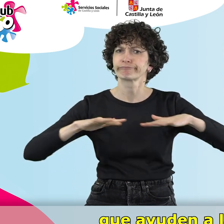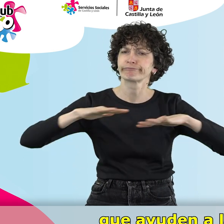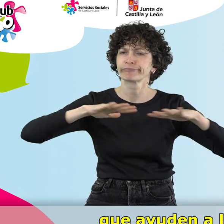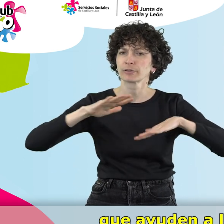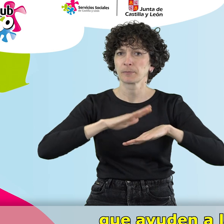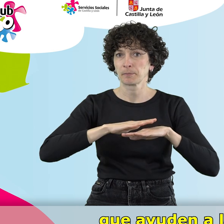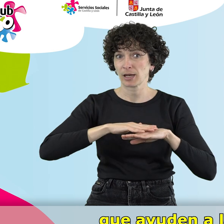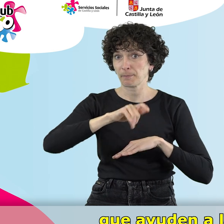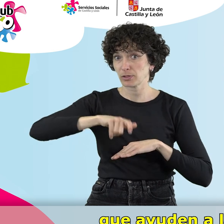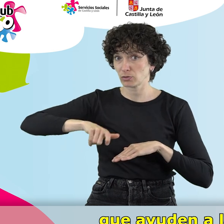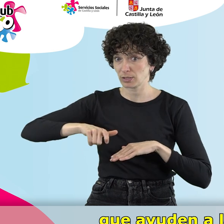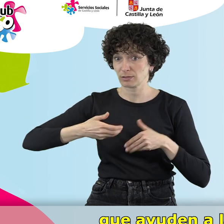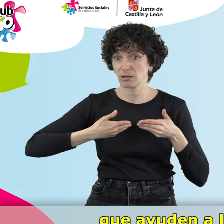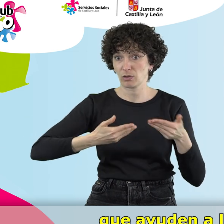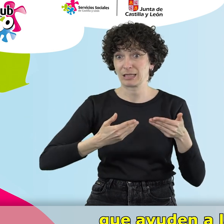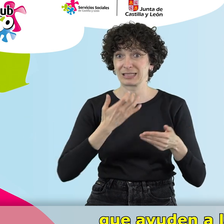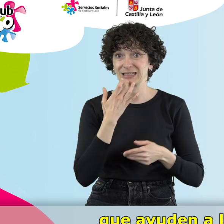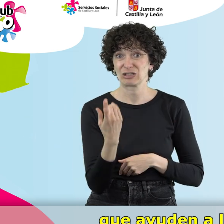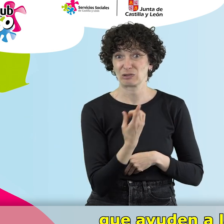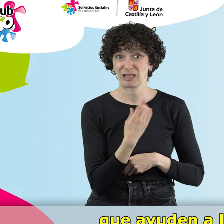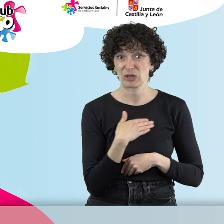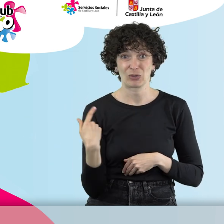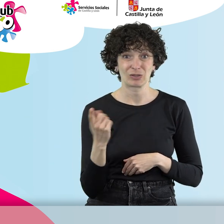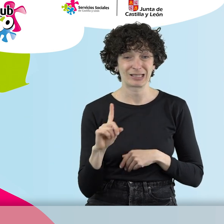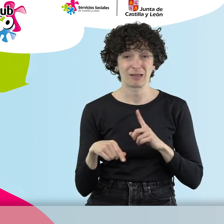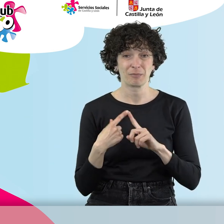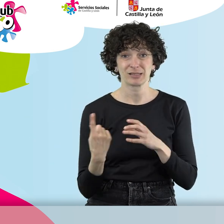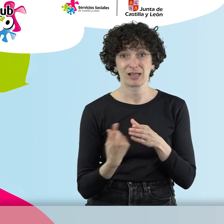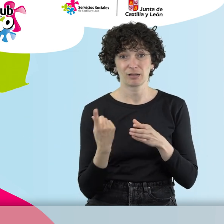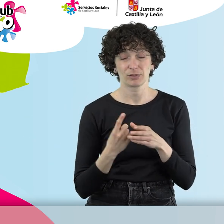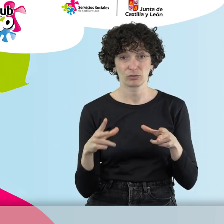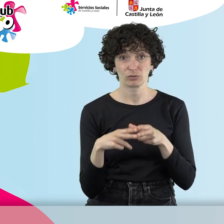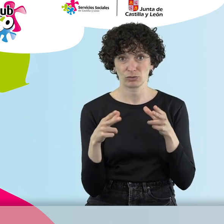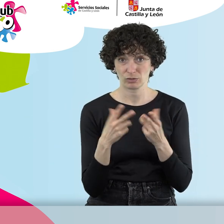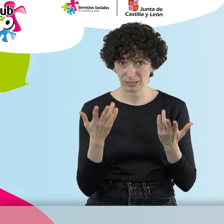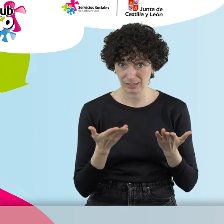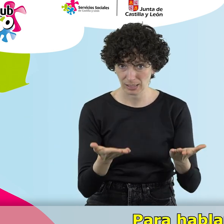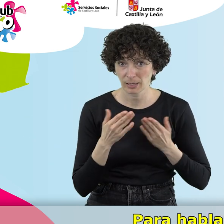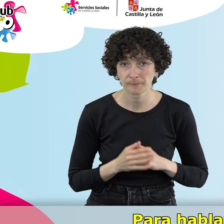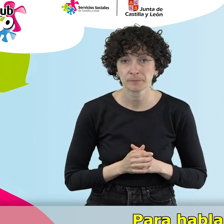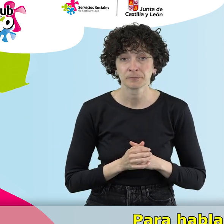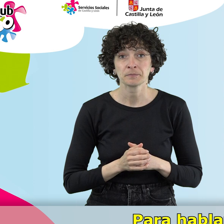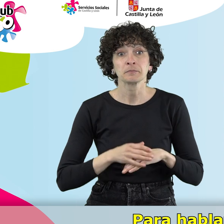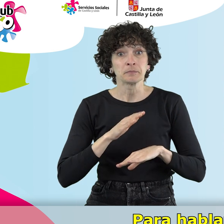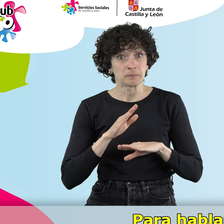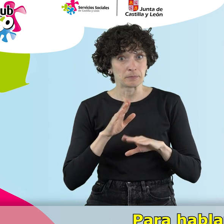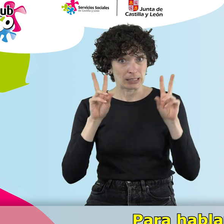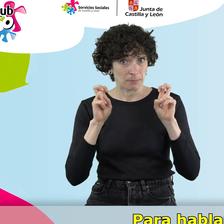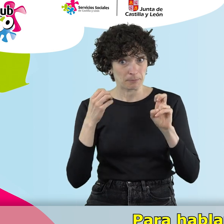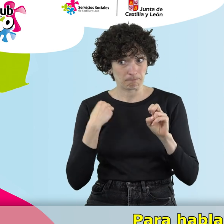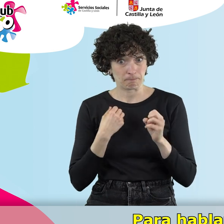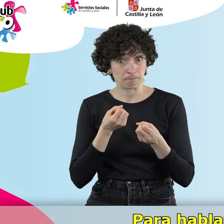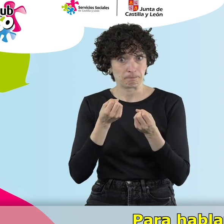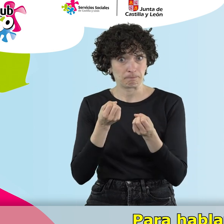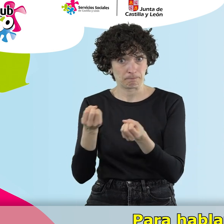a las personas a afrontar la soledad no deseada y el aislamiento social. Para hablar de ello, nos